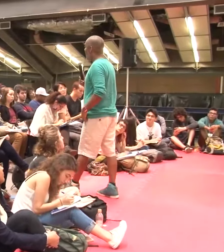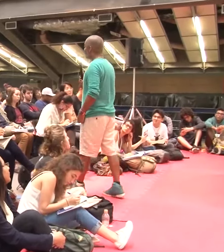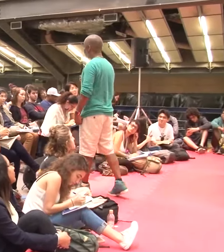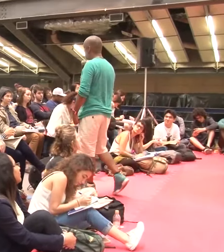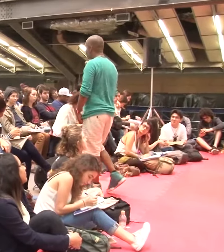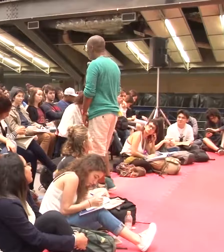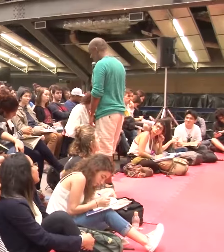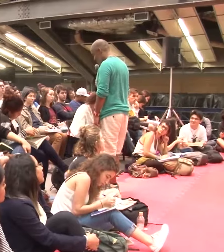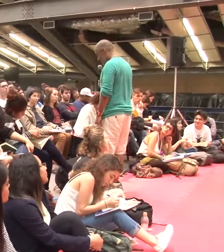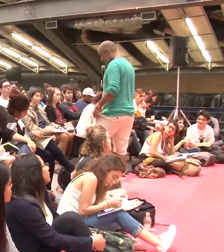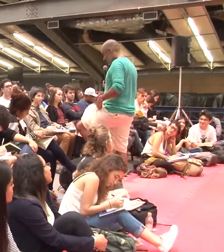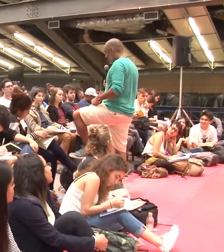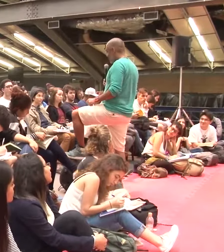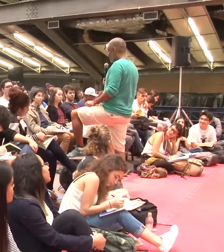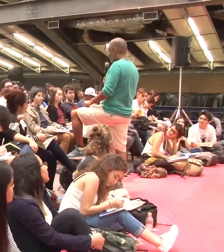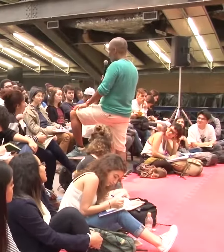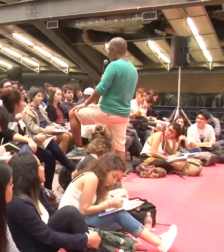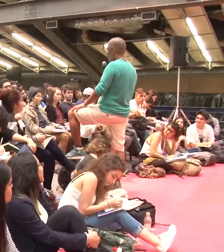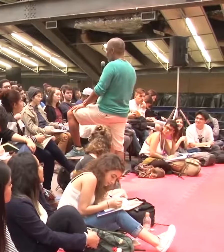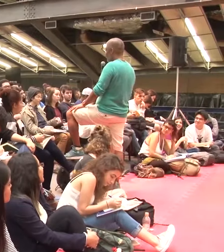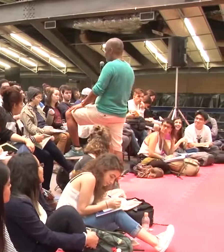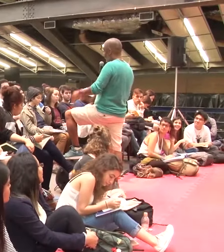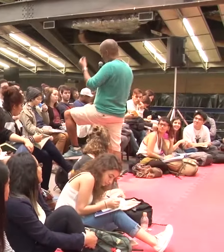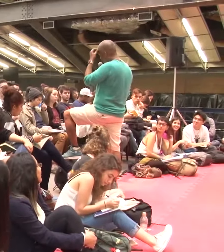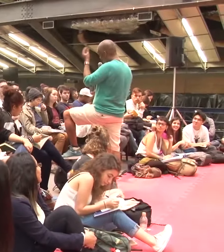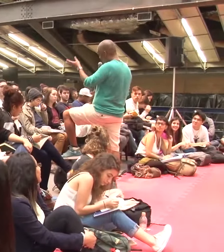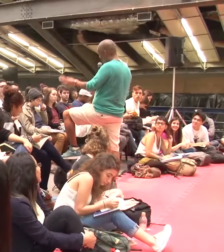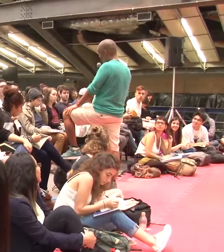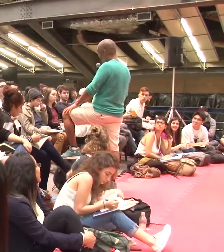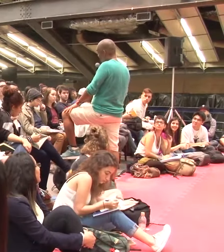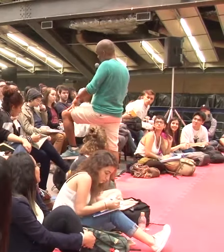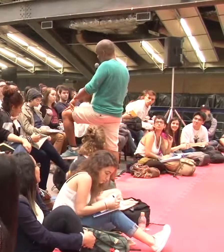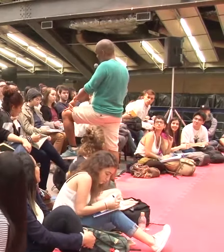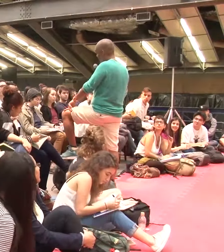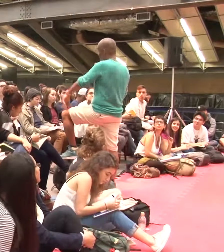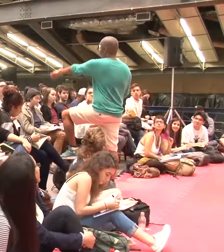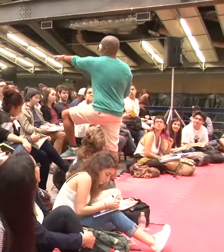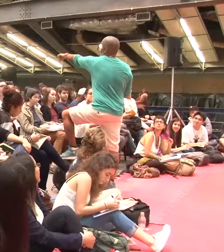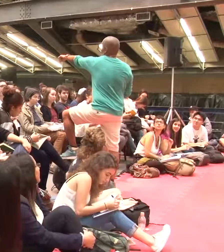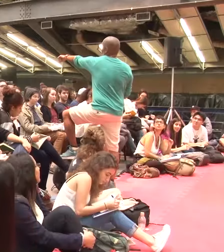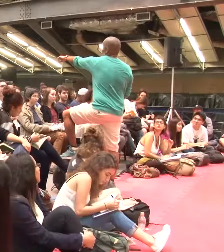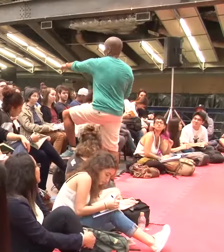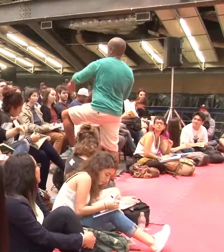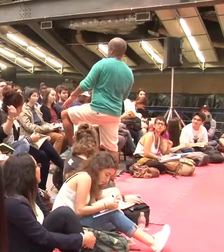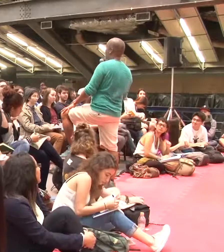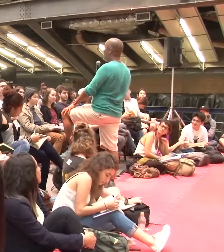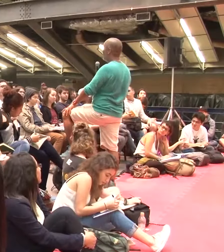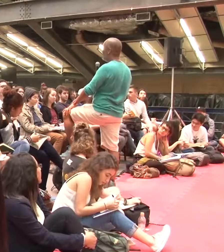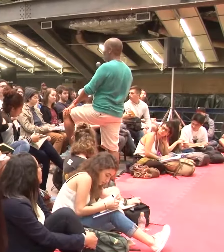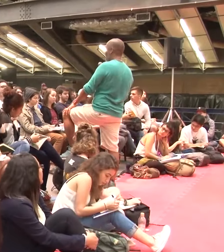na piastra, né? Bota o dedo, bota o canecalão, é muito mais barato, né? Tem a pergunta